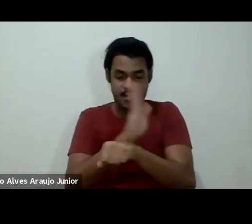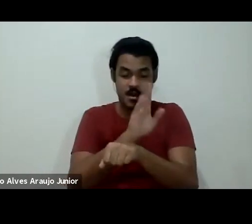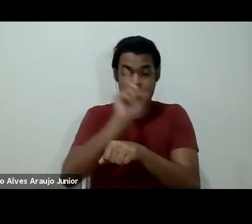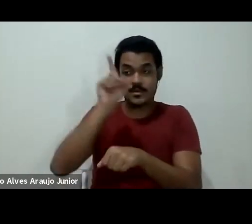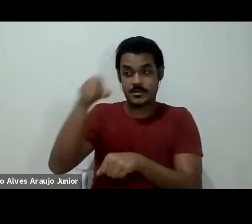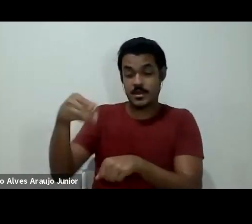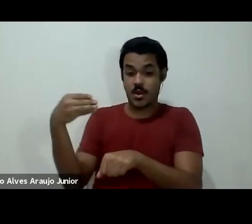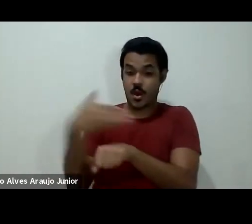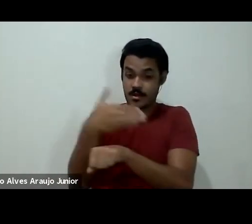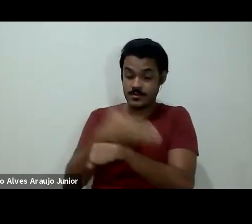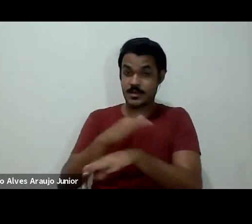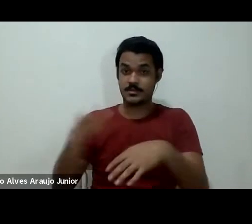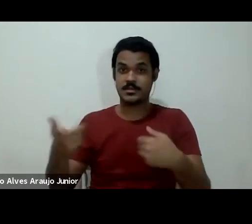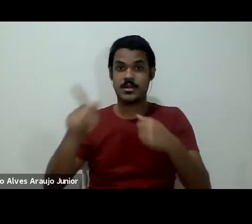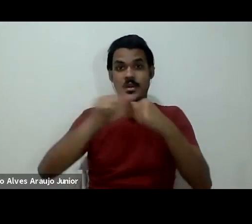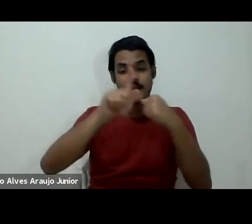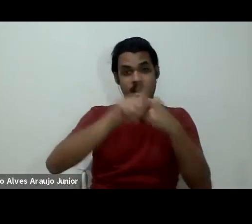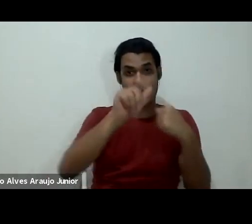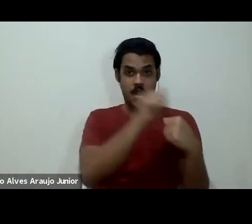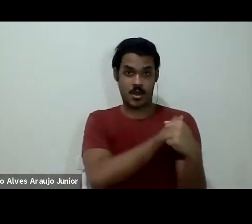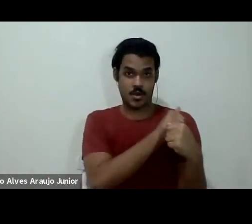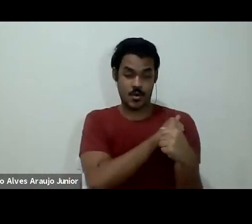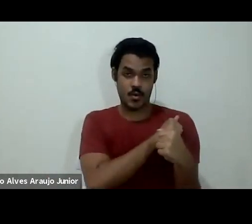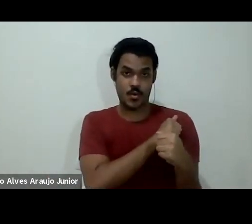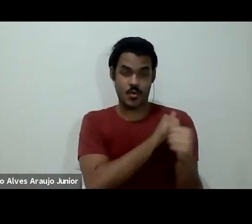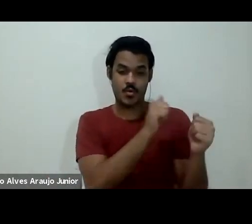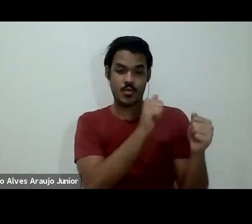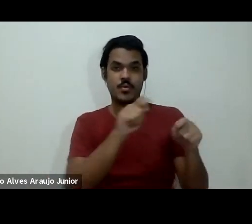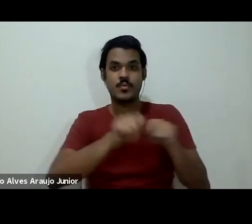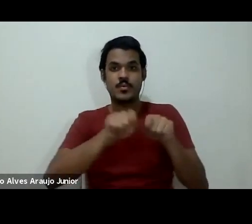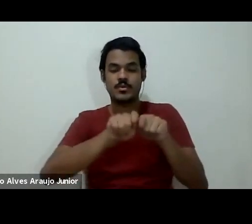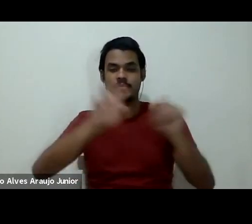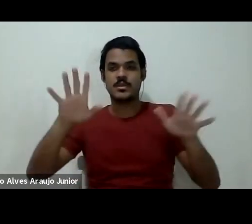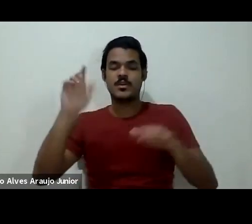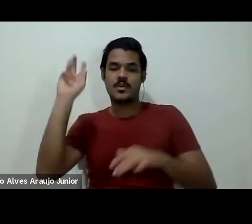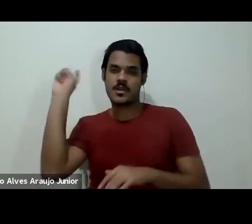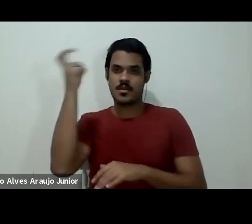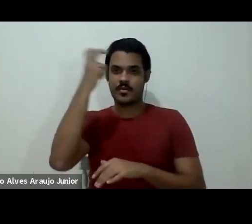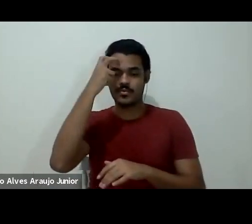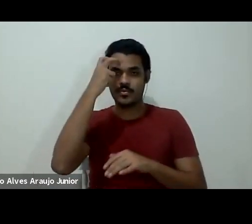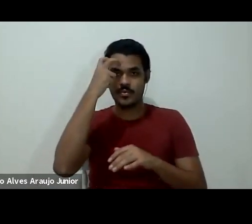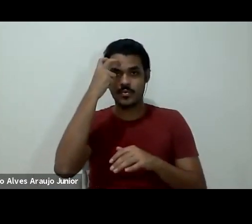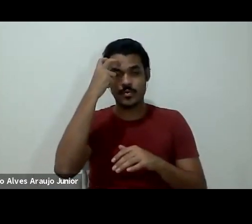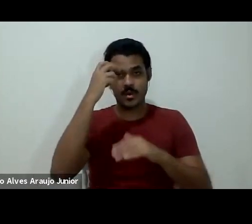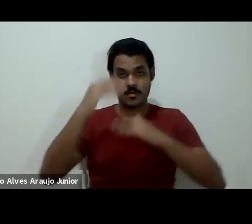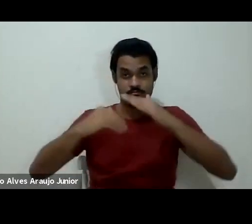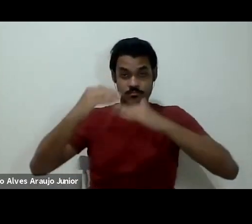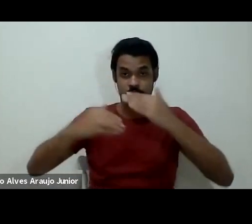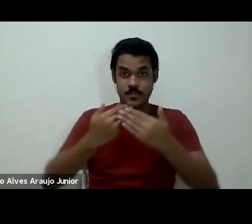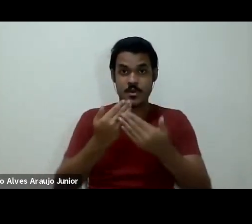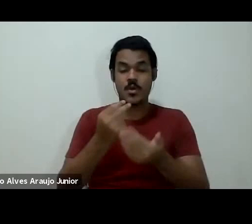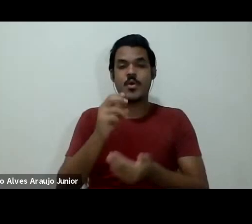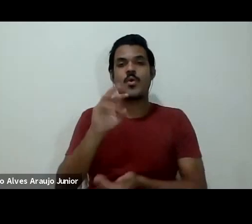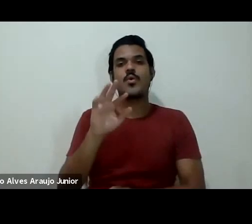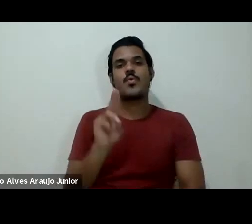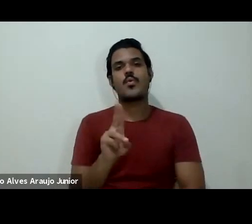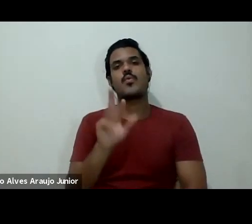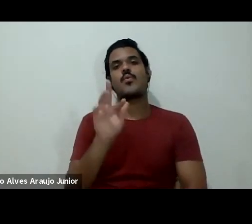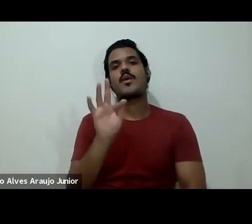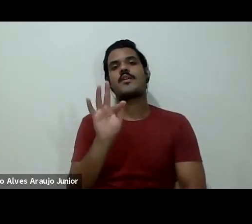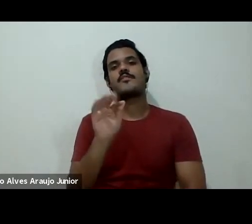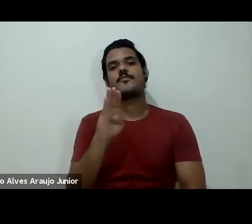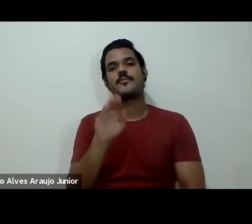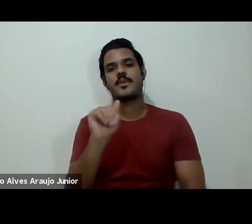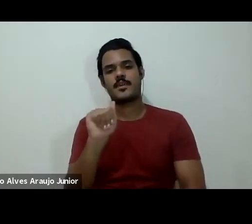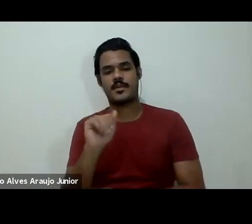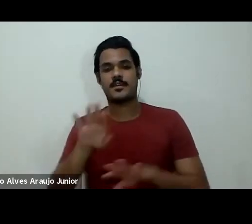é graduando em Produção em Comunicação e Cultura pela Universidade Federal da Bahia, bacharel em Humanidades,